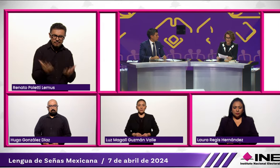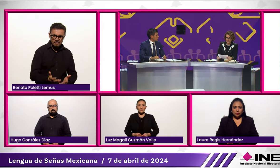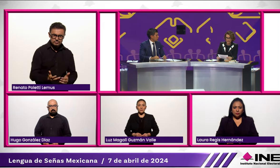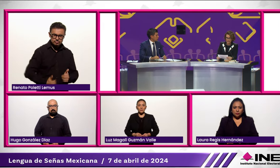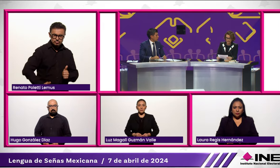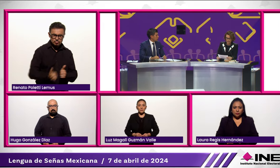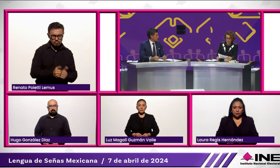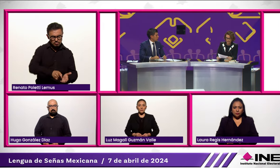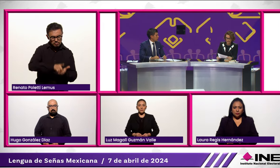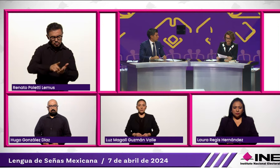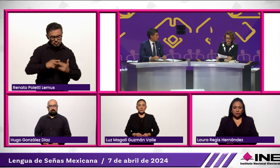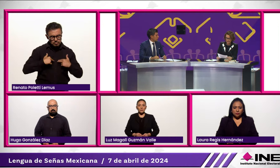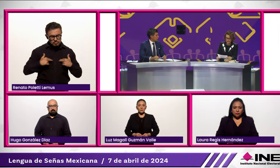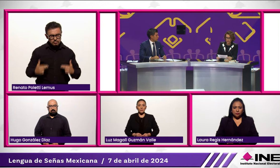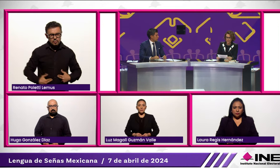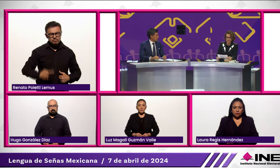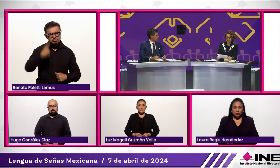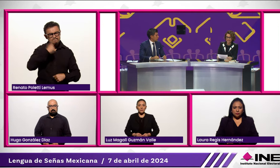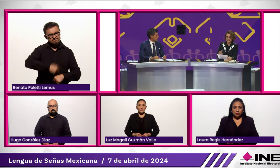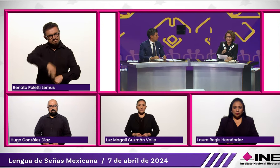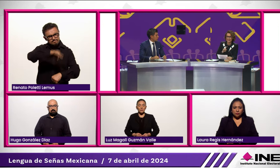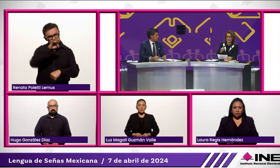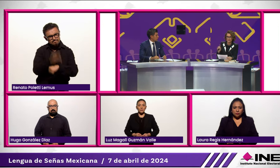va a realizar para atender